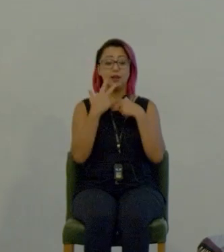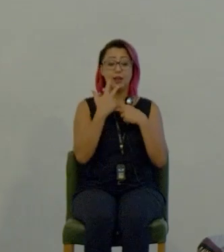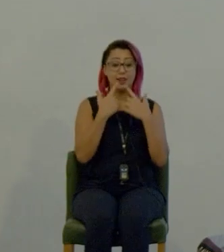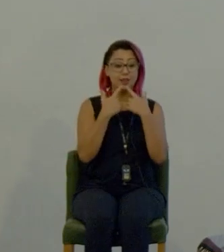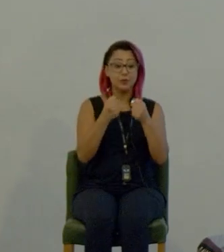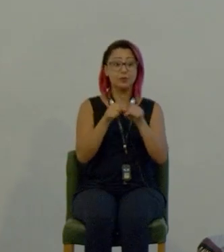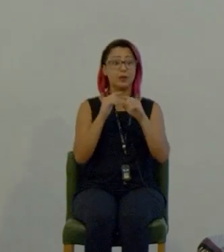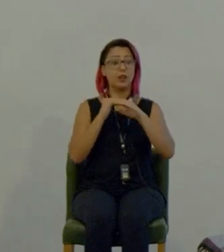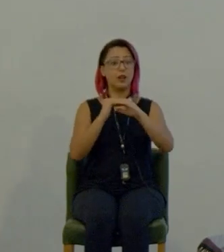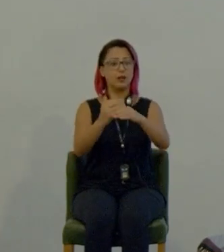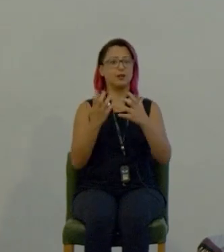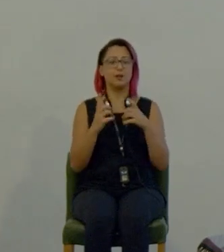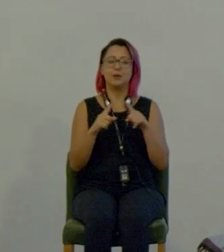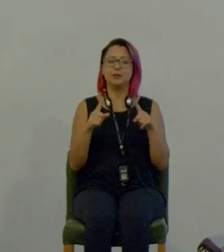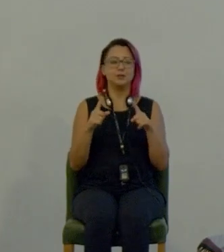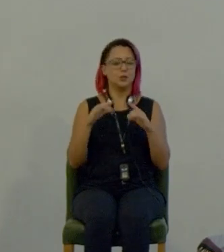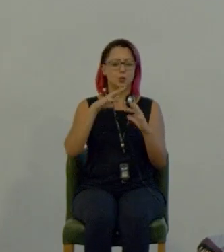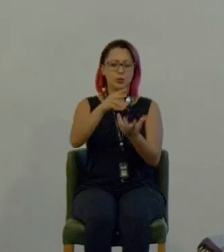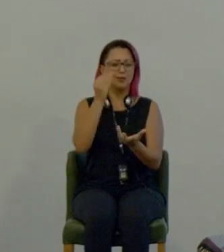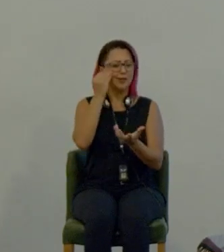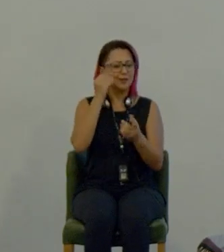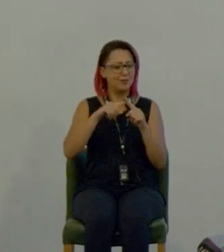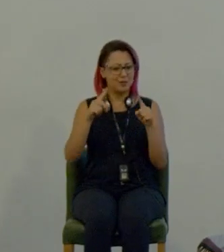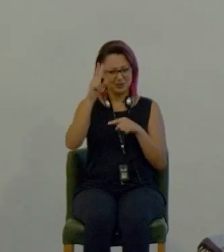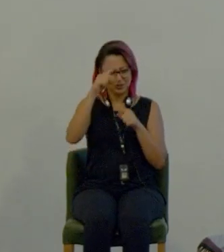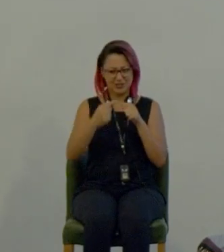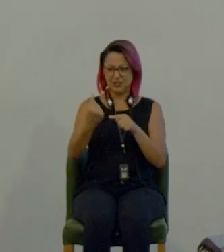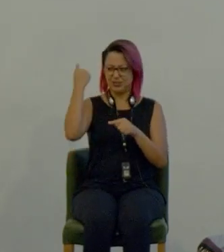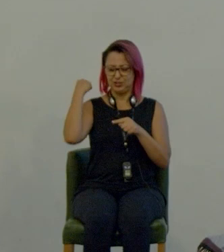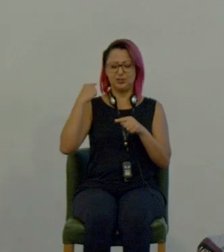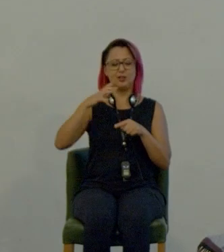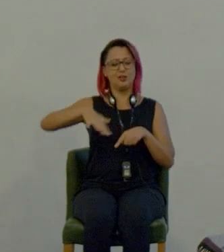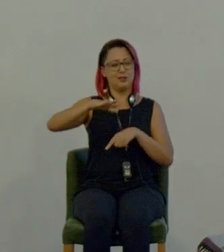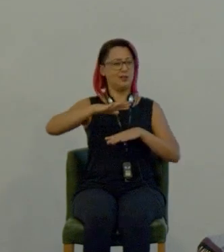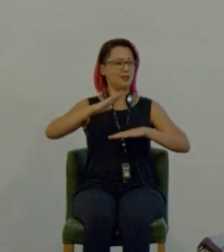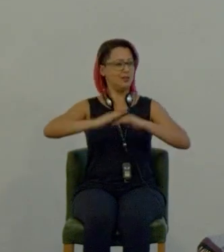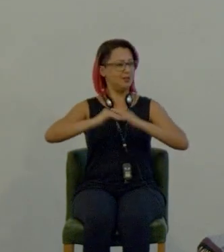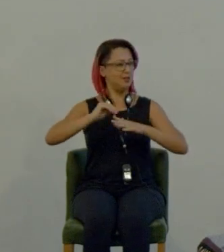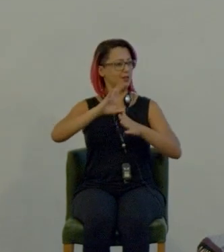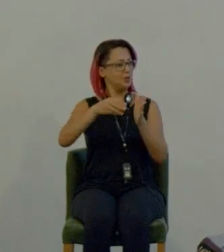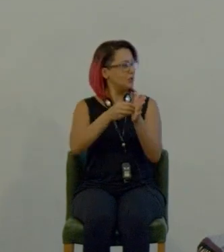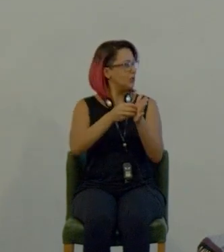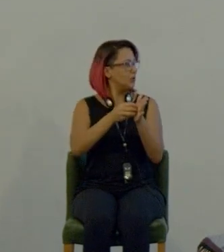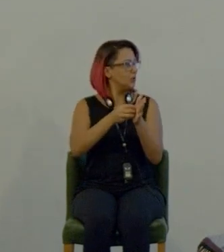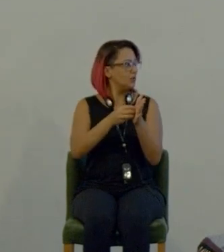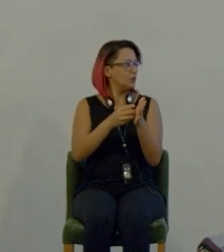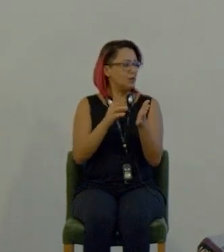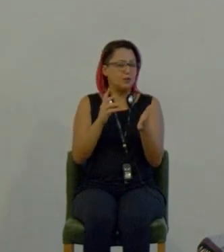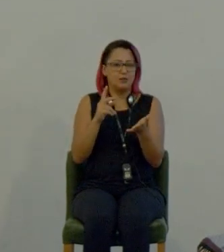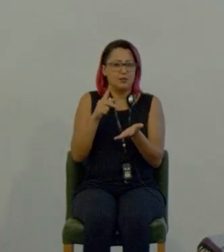muito violenta que acontece no mundo inteiro. E, no fundo, a história antiga da Amazônia, da antiguidade amazônica, é uma espécie de